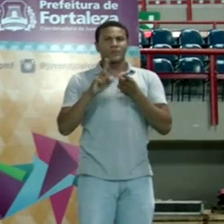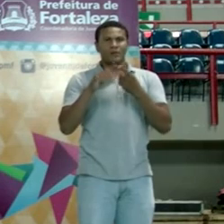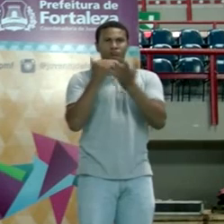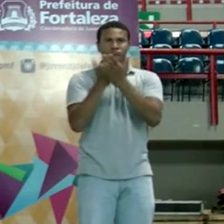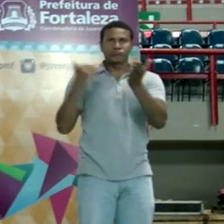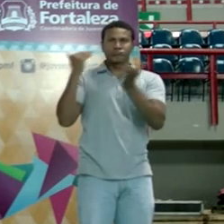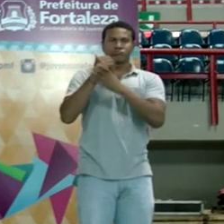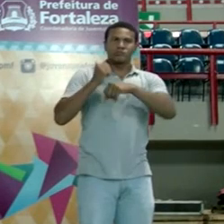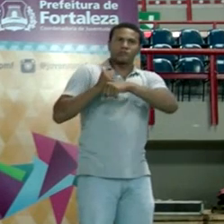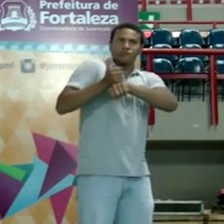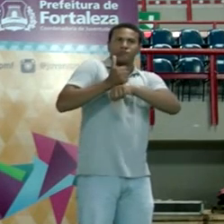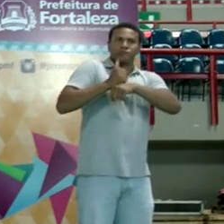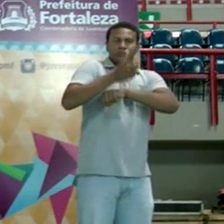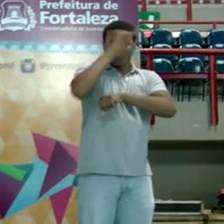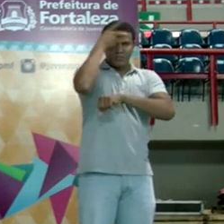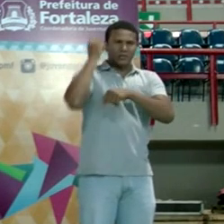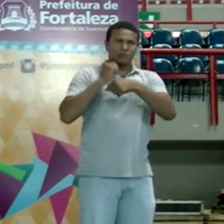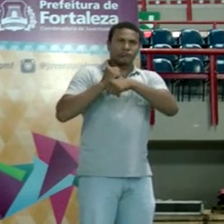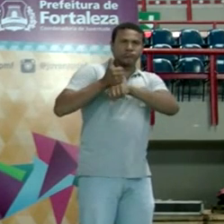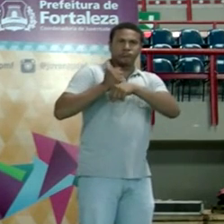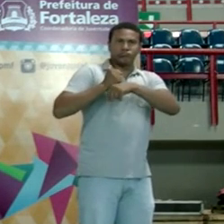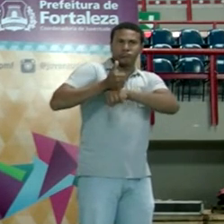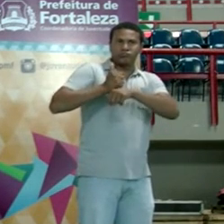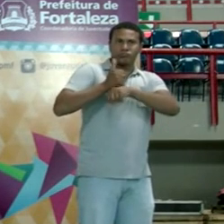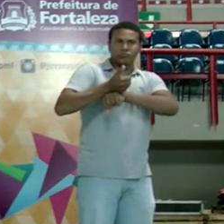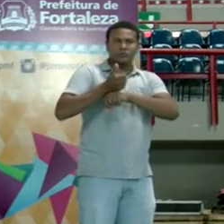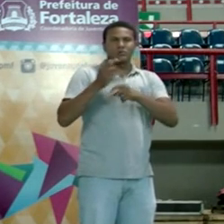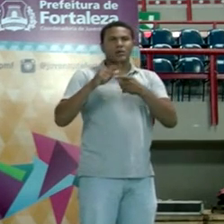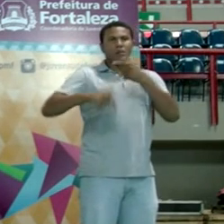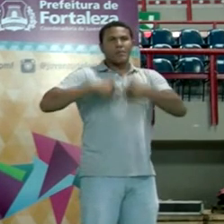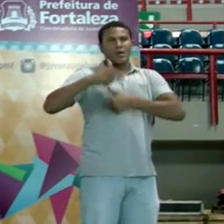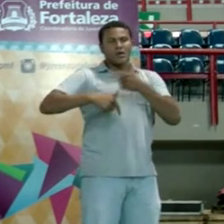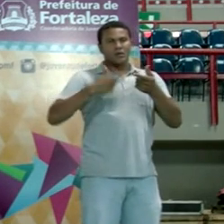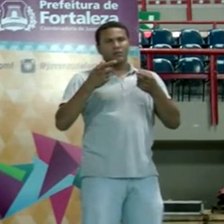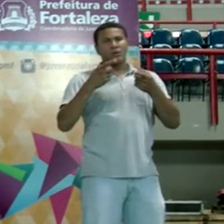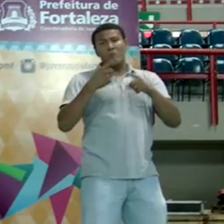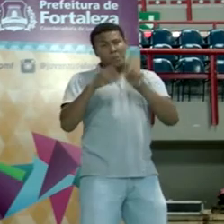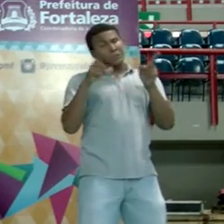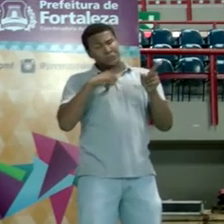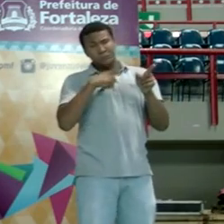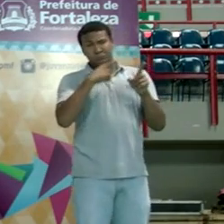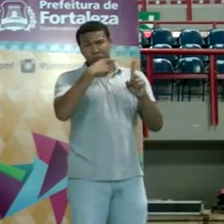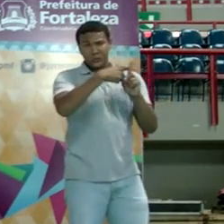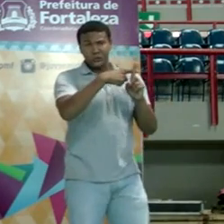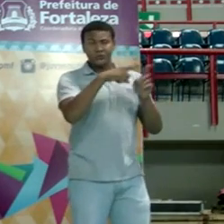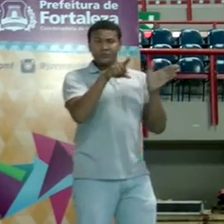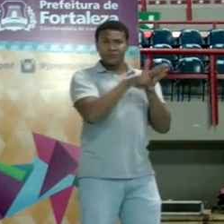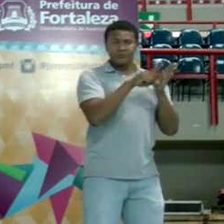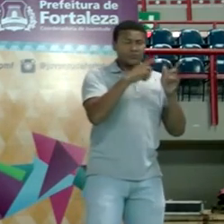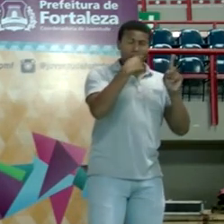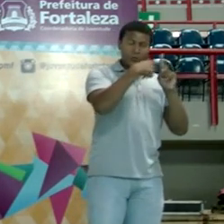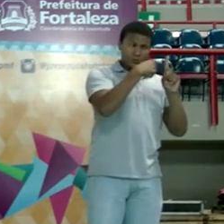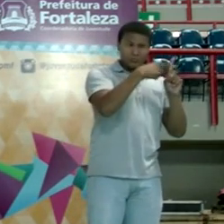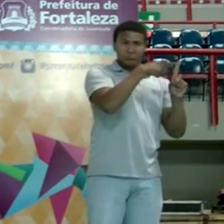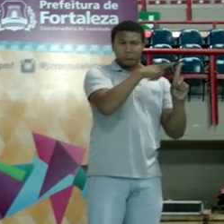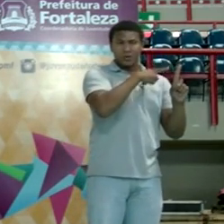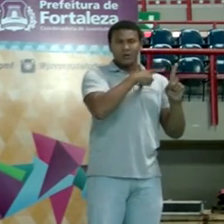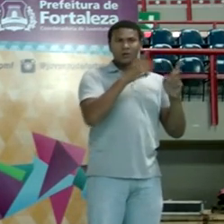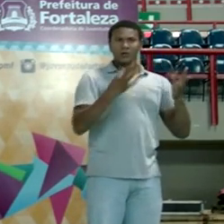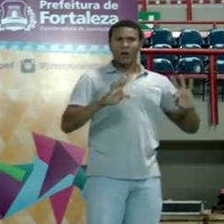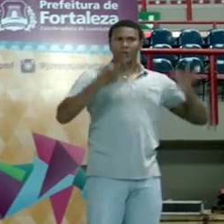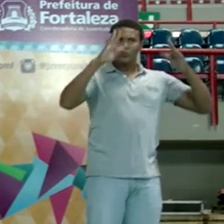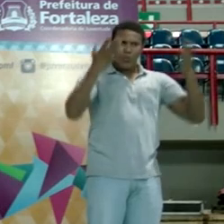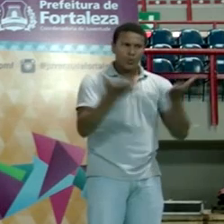dos trabalhadores como algo negativo, mas tem o ponto de vista positivo. Toda essa tecnologia que nós temos hoje, olha